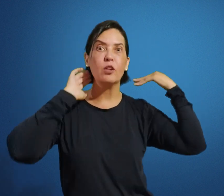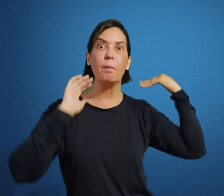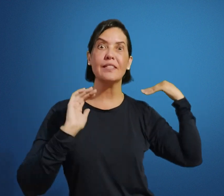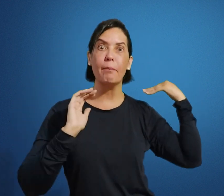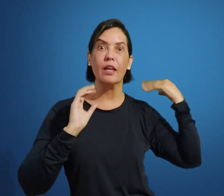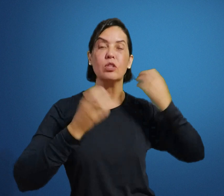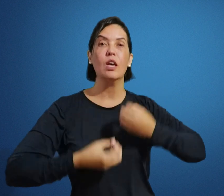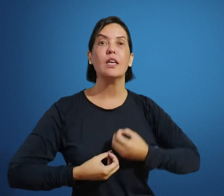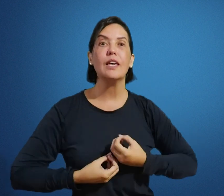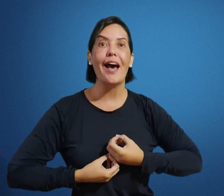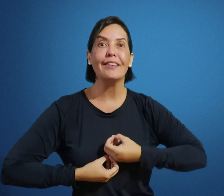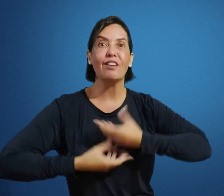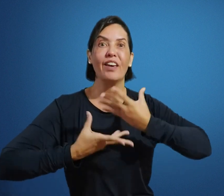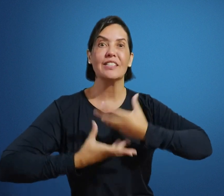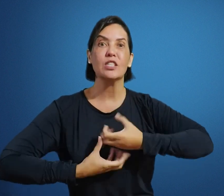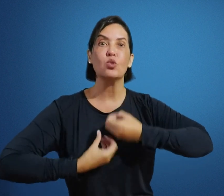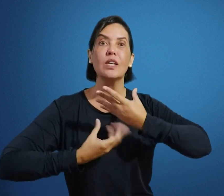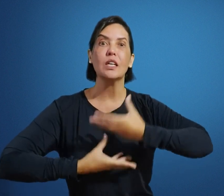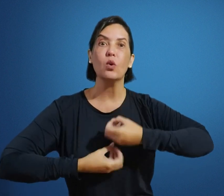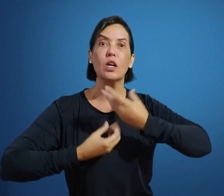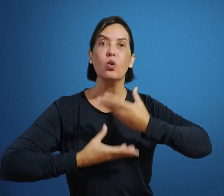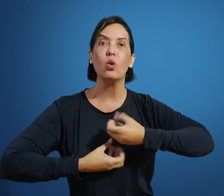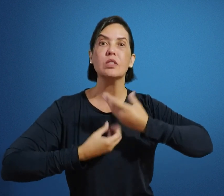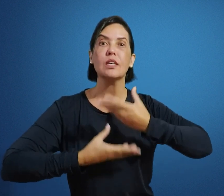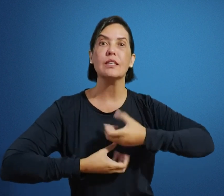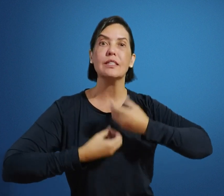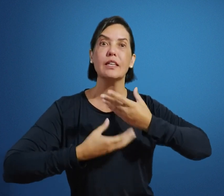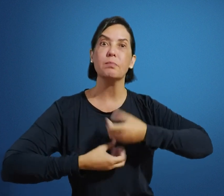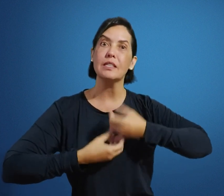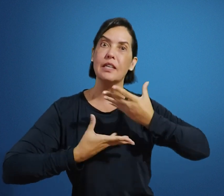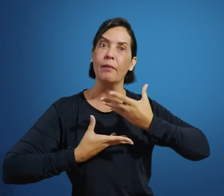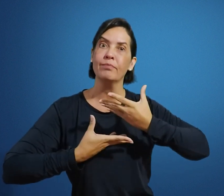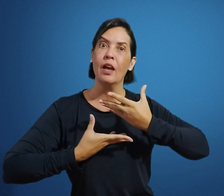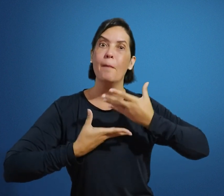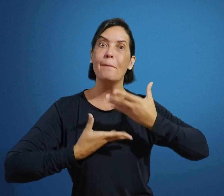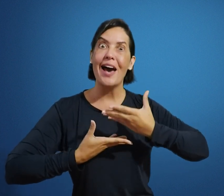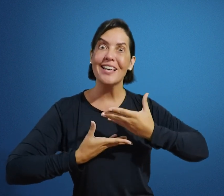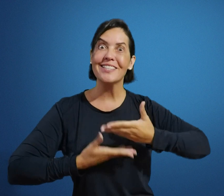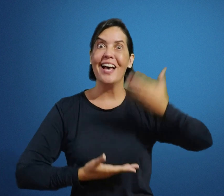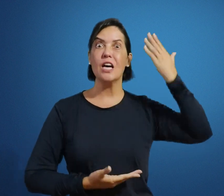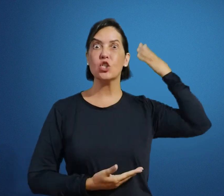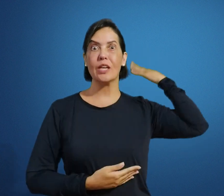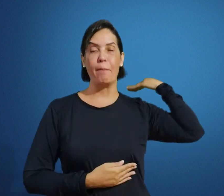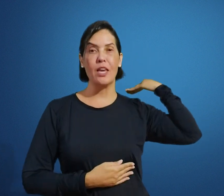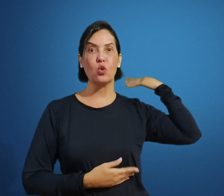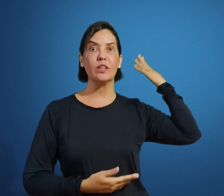e pensamentos, e através da sua língua conseguir se expressar. Mas, antigamente, quando ele